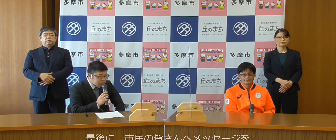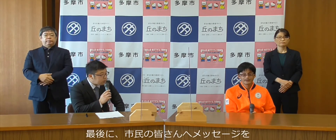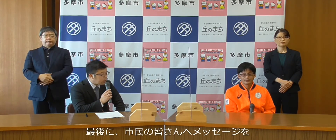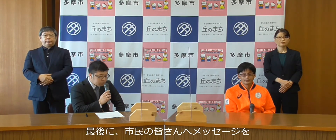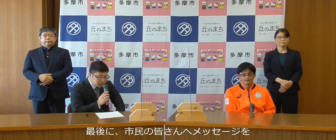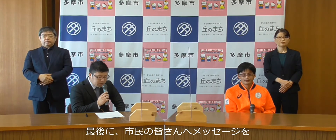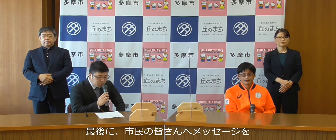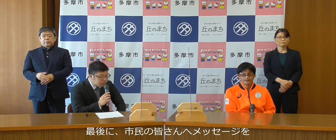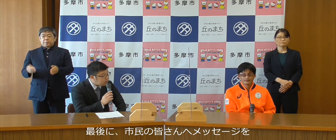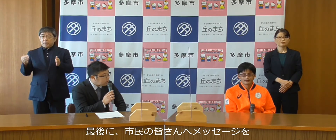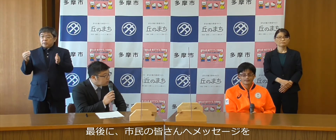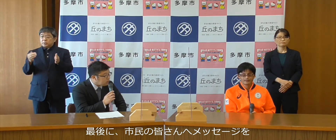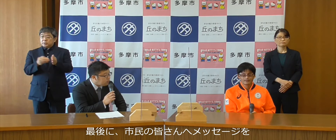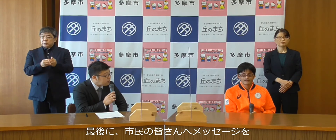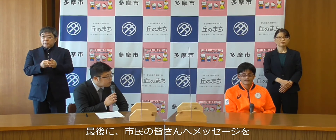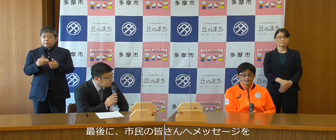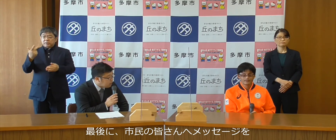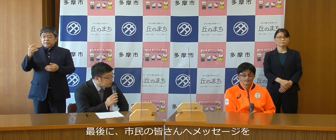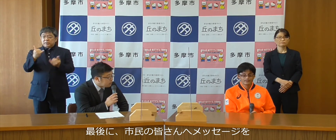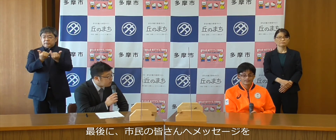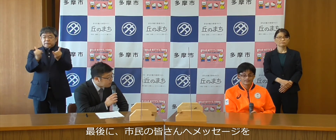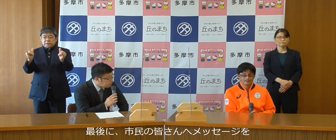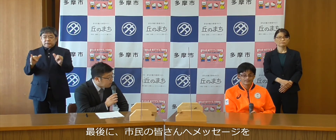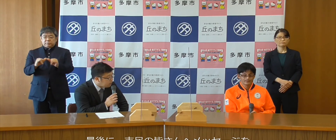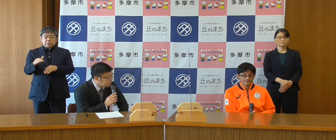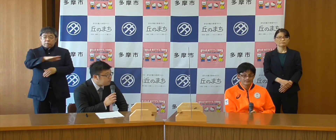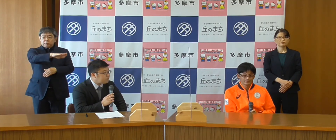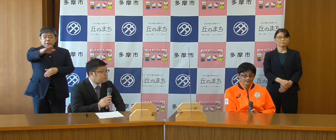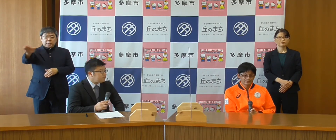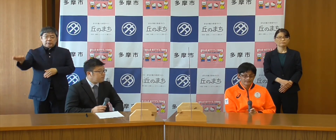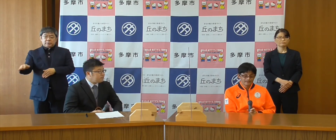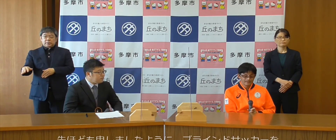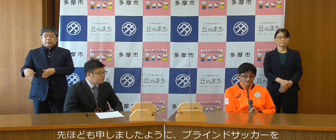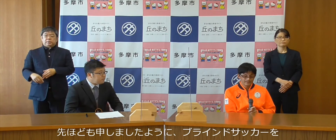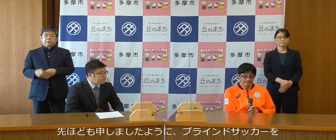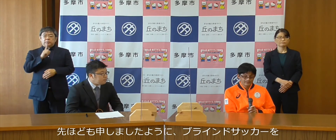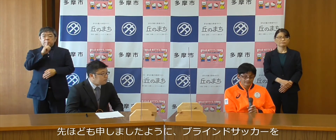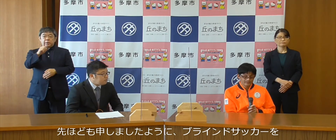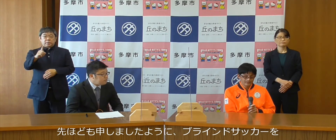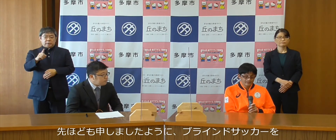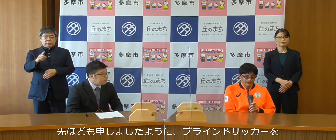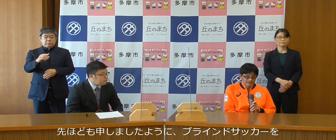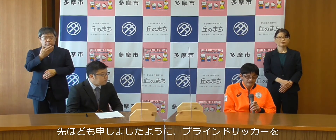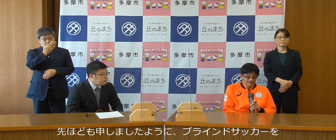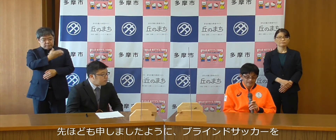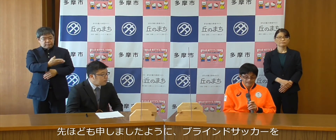どうでしょう、最後に市民の皆さんにメッセージとかいただけますでしょうか。